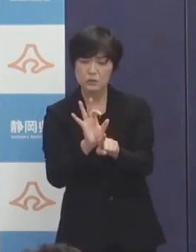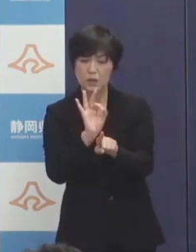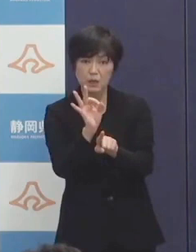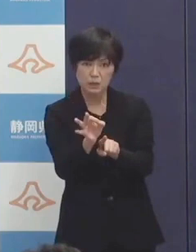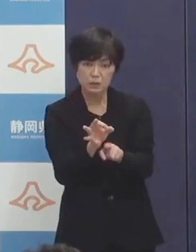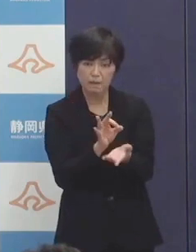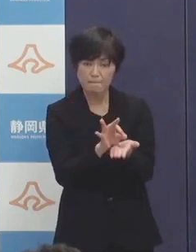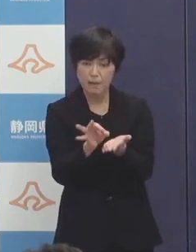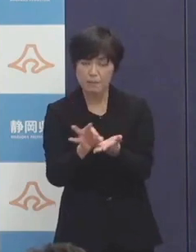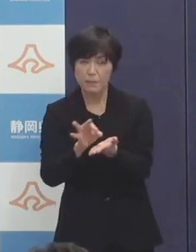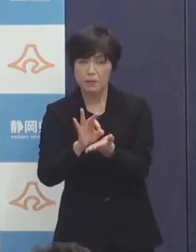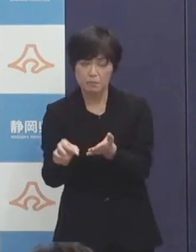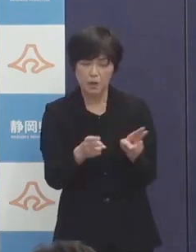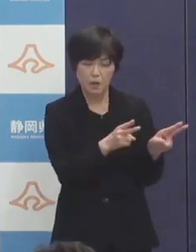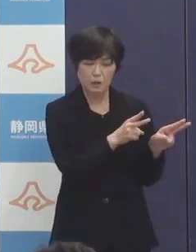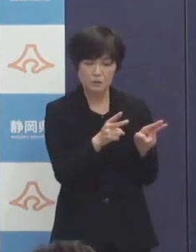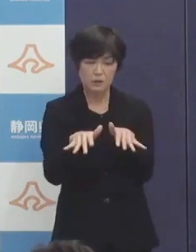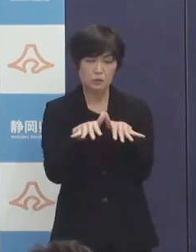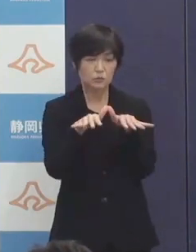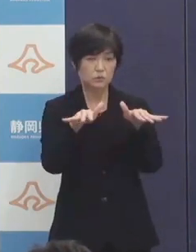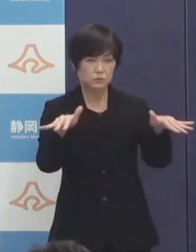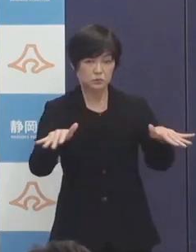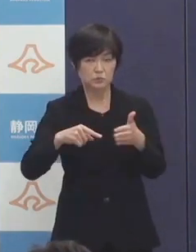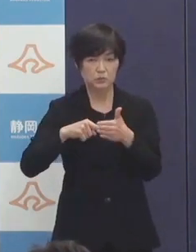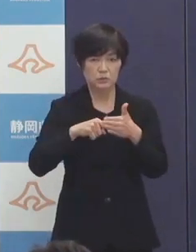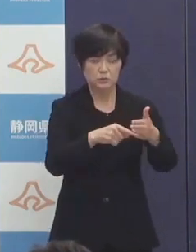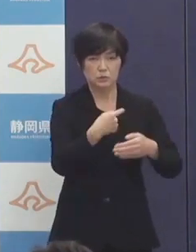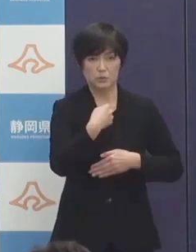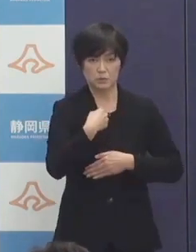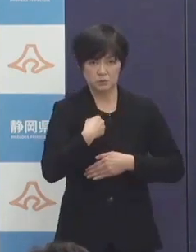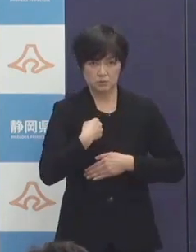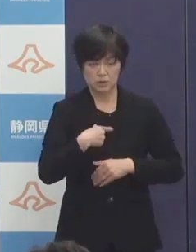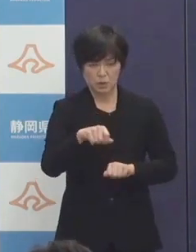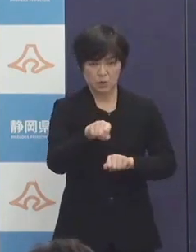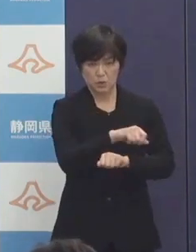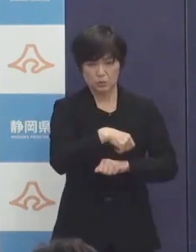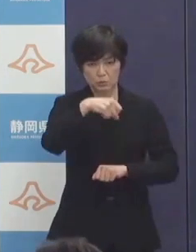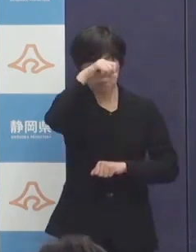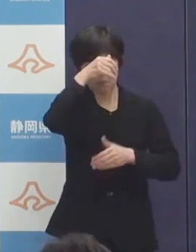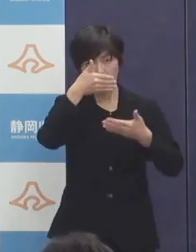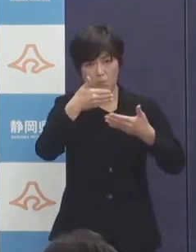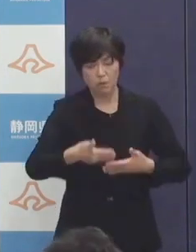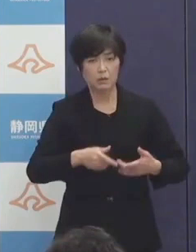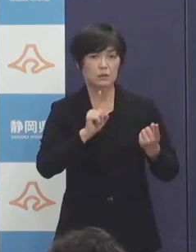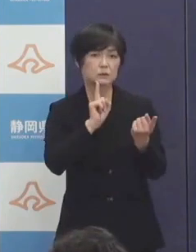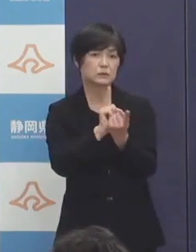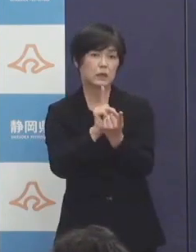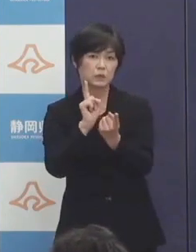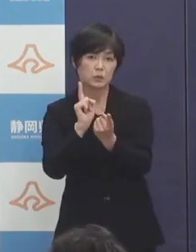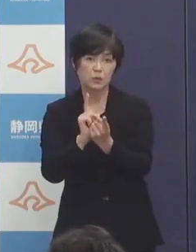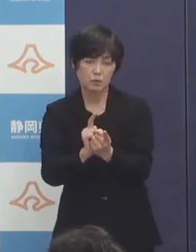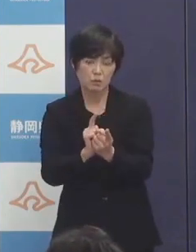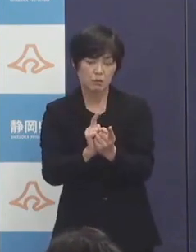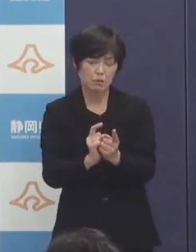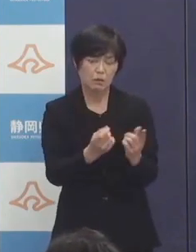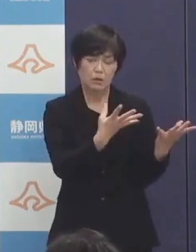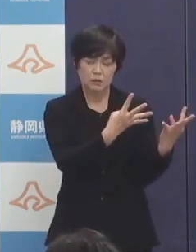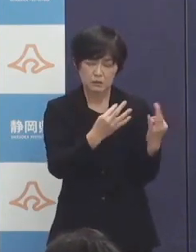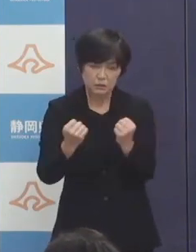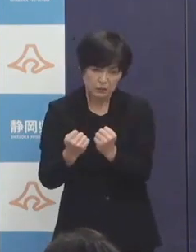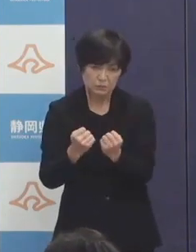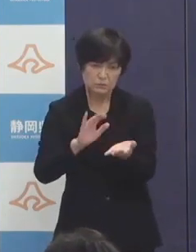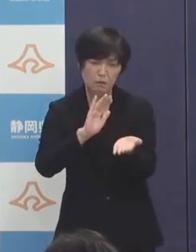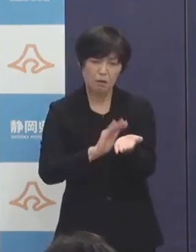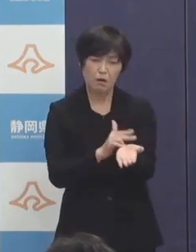の周知に努めてまいります。さらに特に重症患者への対応には多くの人員が必要となります